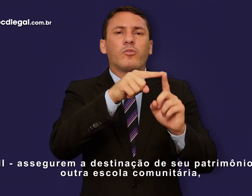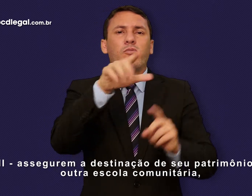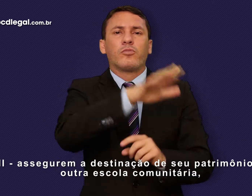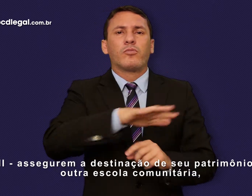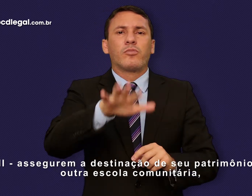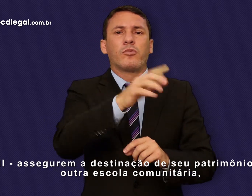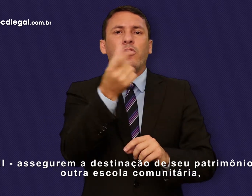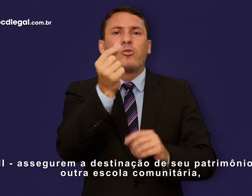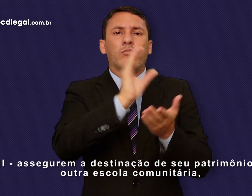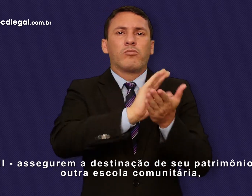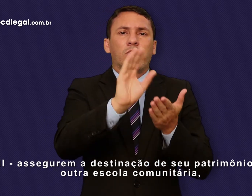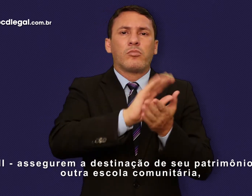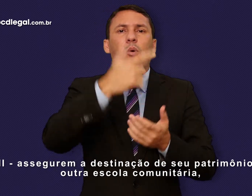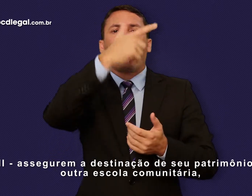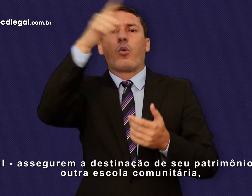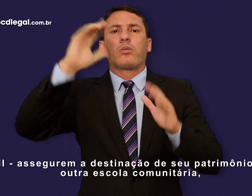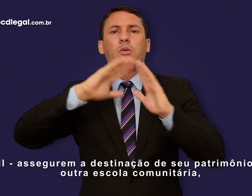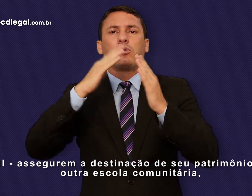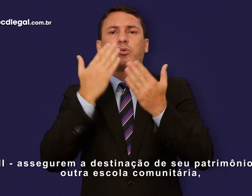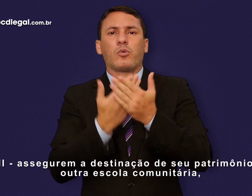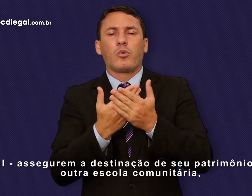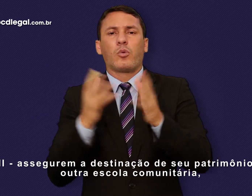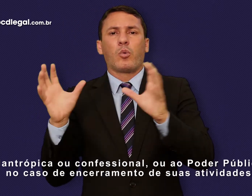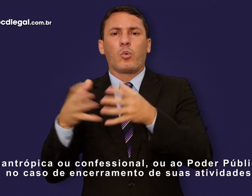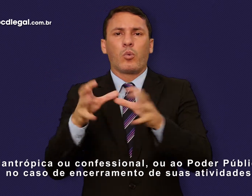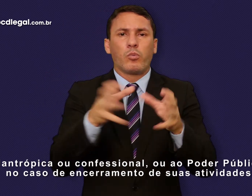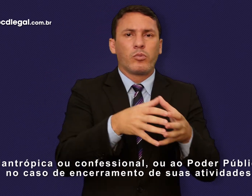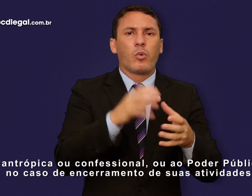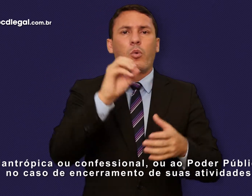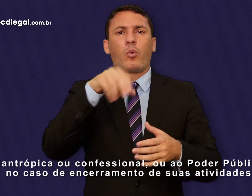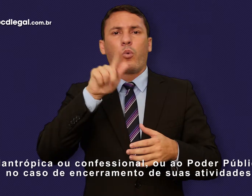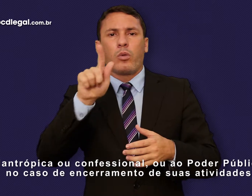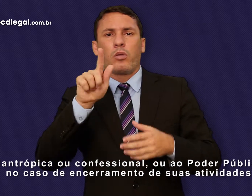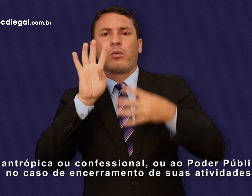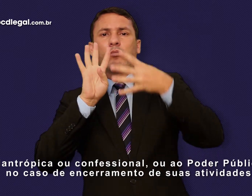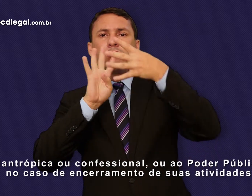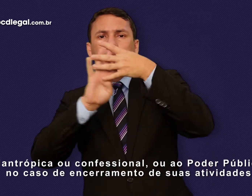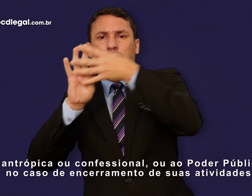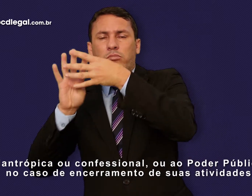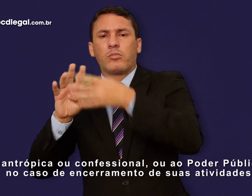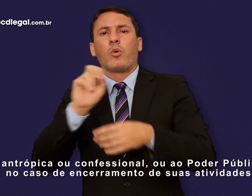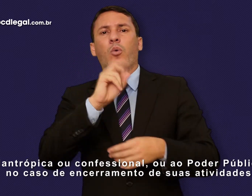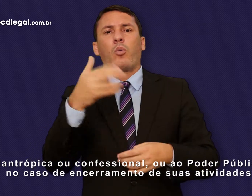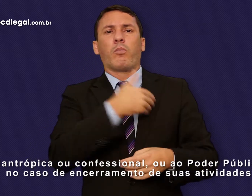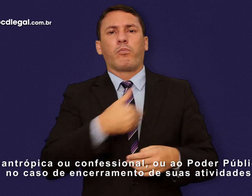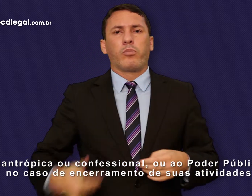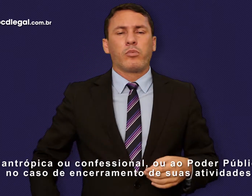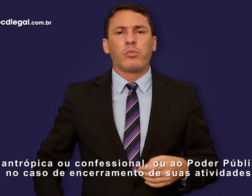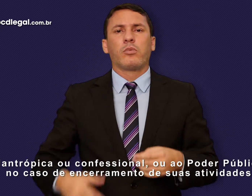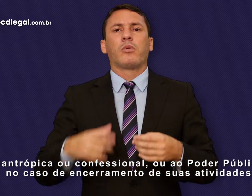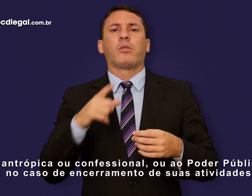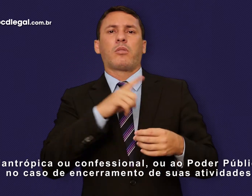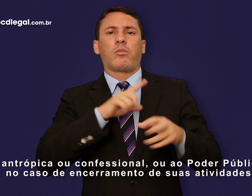parcela de seu patrimônio sob nenhuma forma ou pretexto. Inciso 2. Apliquem seus excedentes financeiros em